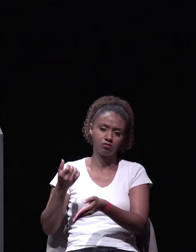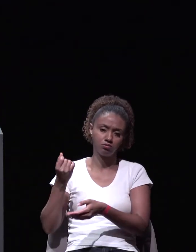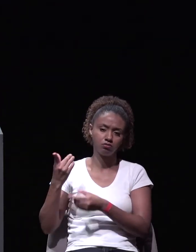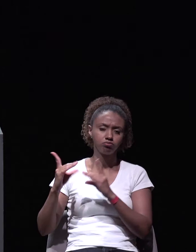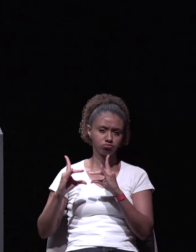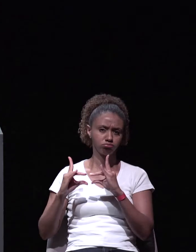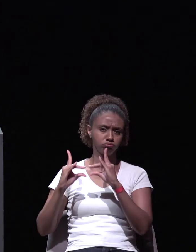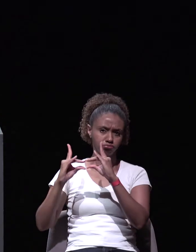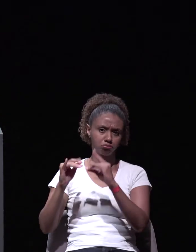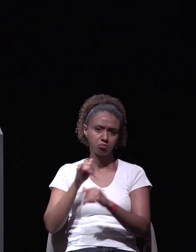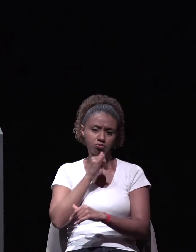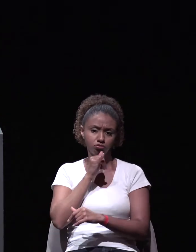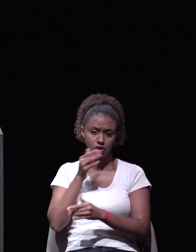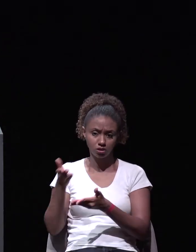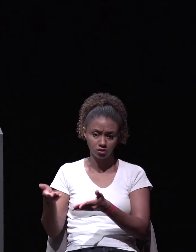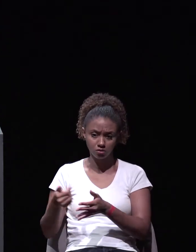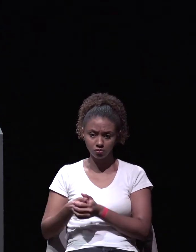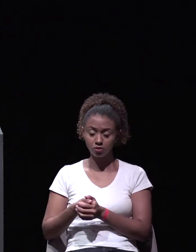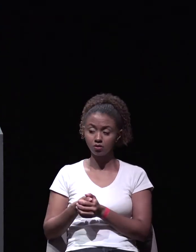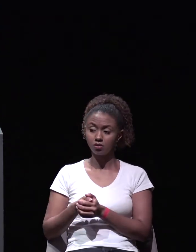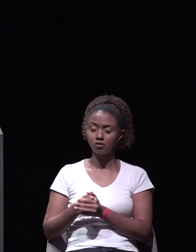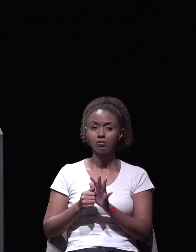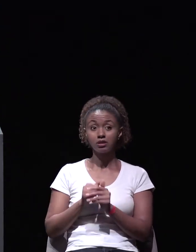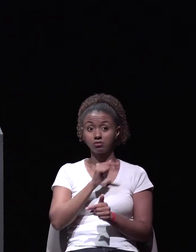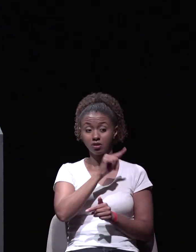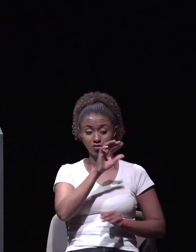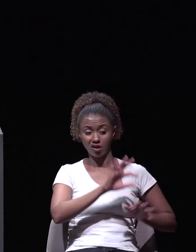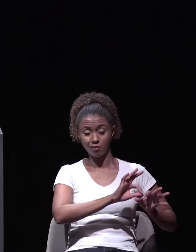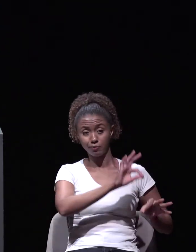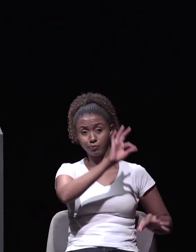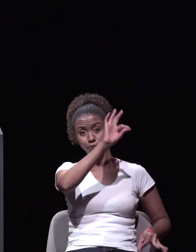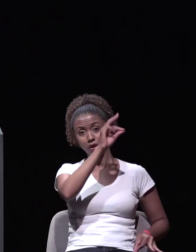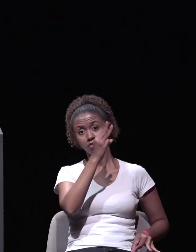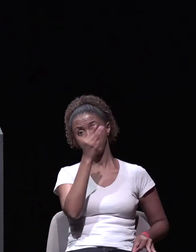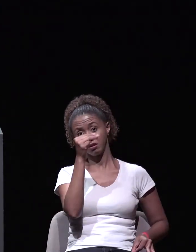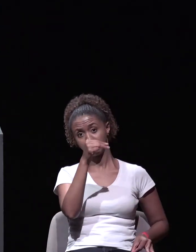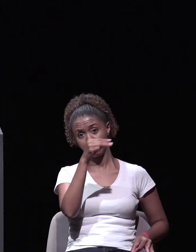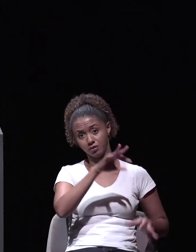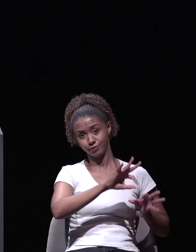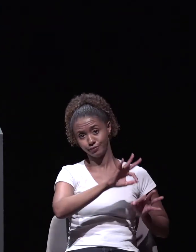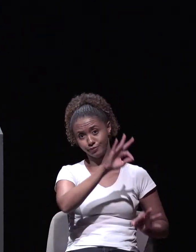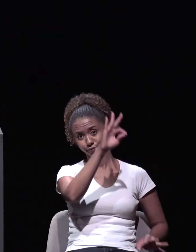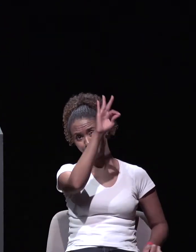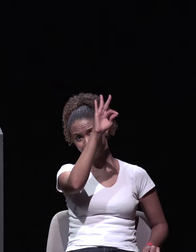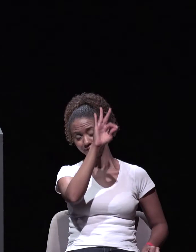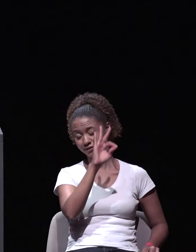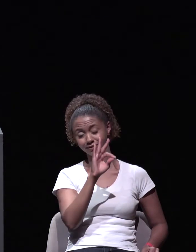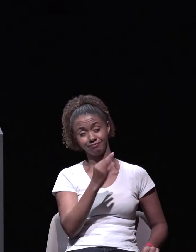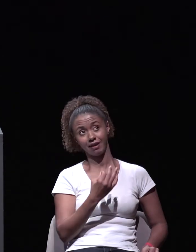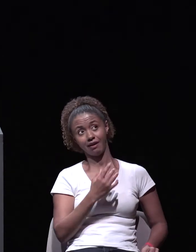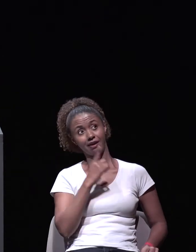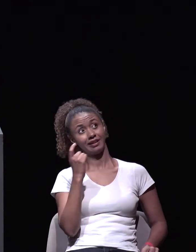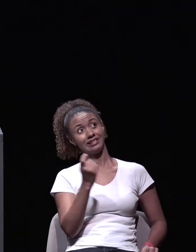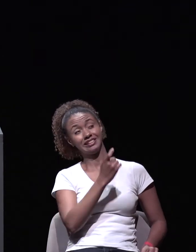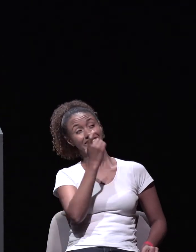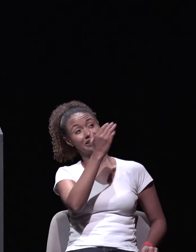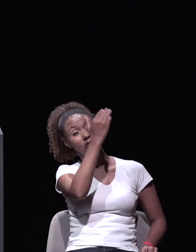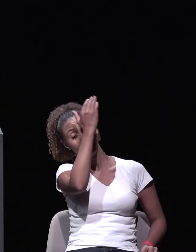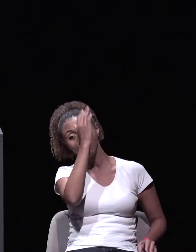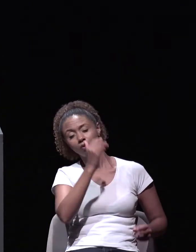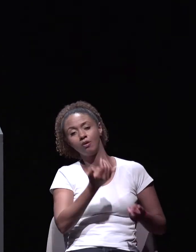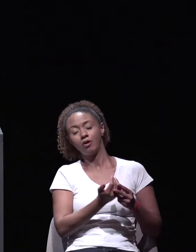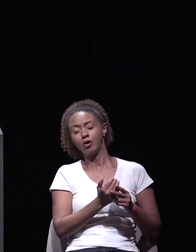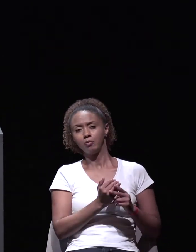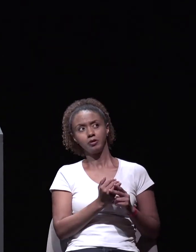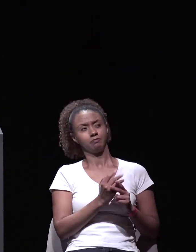E vocês imaginam que isso daqui tem 3 metros de altura, né? Uma coisa monumental, muito